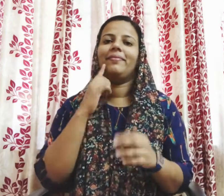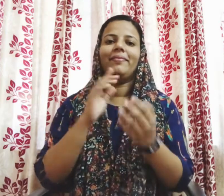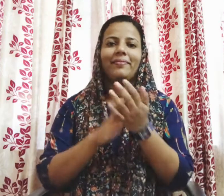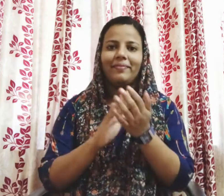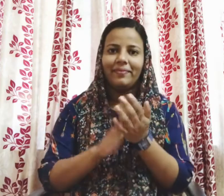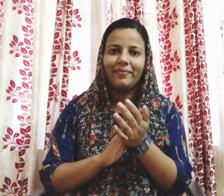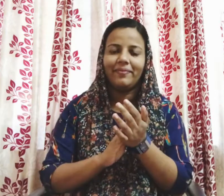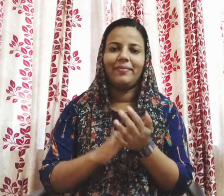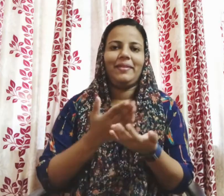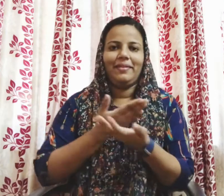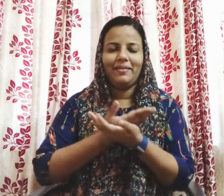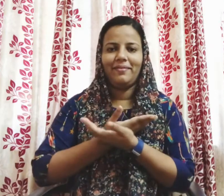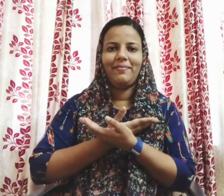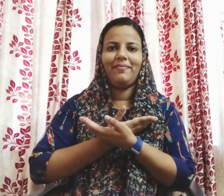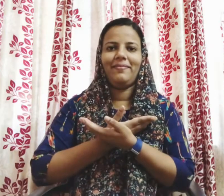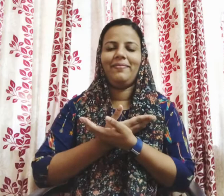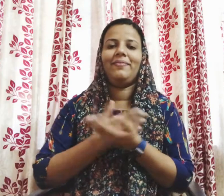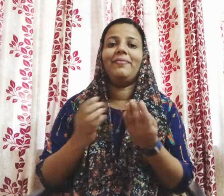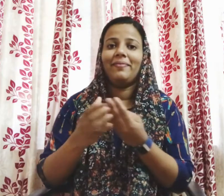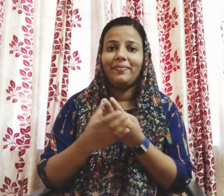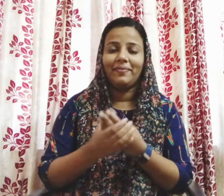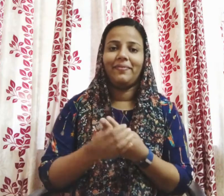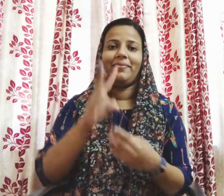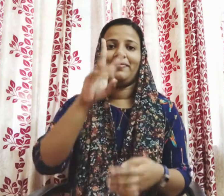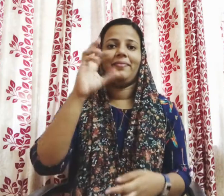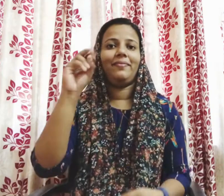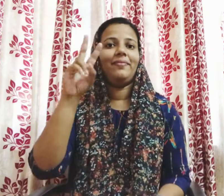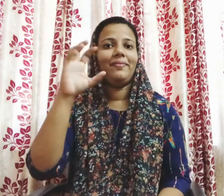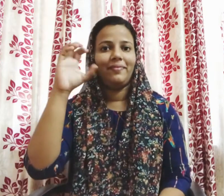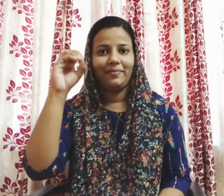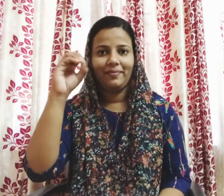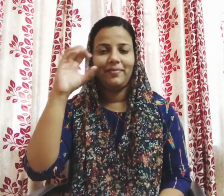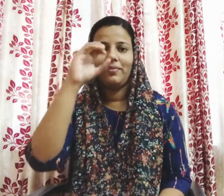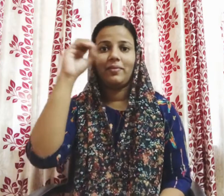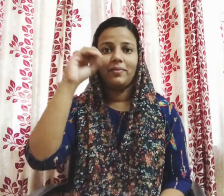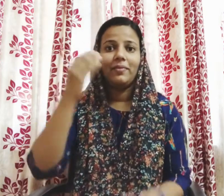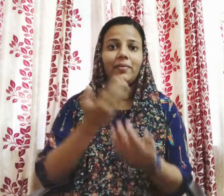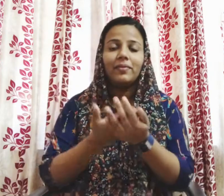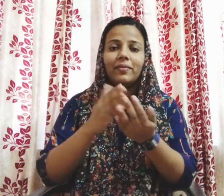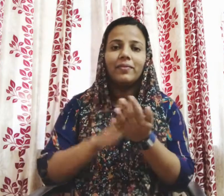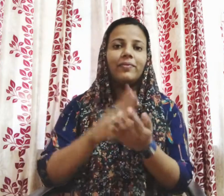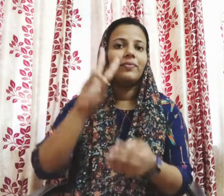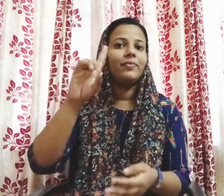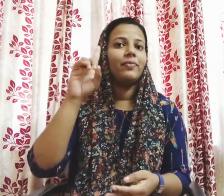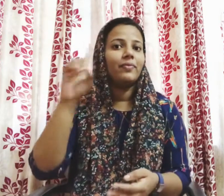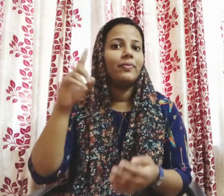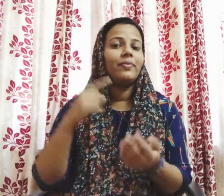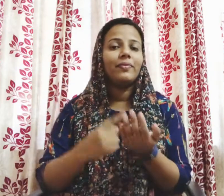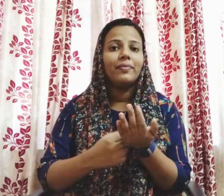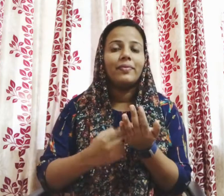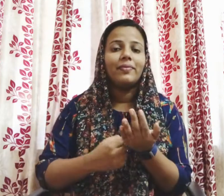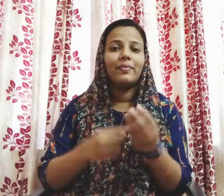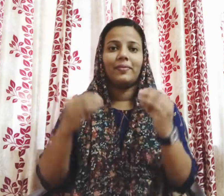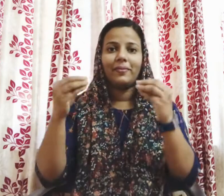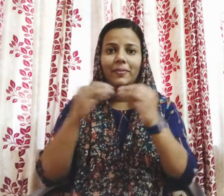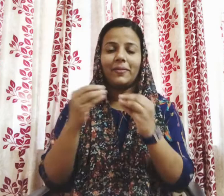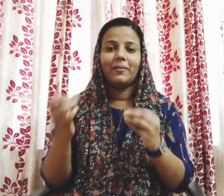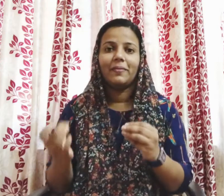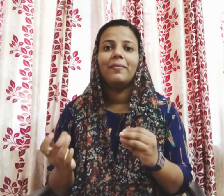പ്രഭാതത്തിൽ വാഴ്ത്തപ്പെടുമാറാകട്ടെ. പ്രിയപ്പെട്ട ദൈവമക്കളെ, നമുക്ക് ഒരുമിച്ച് 2020 ആമേൻ ഒക്ടോബർ മാസം 21-ാം തീയതി